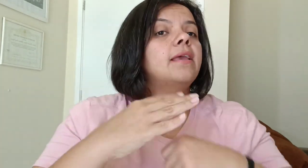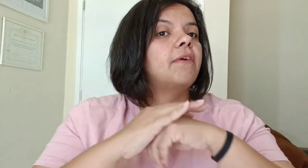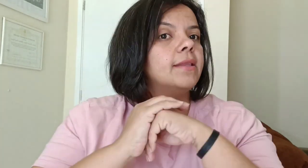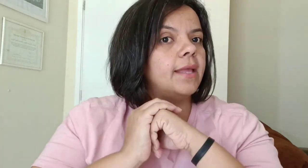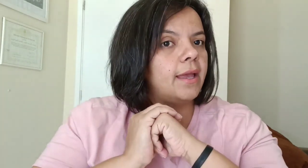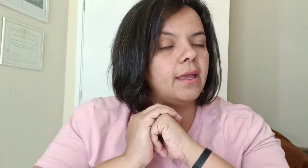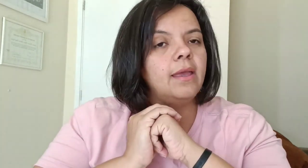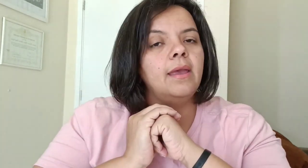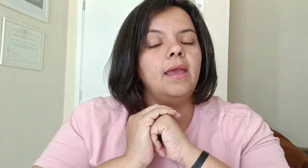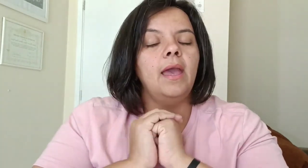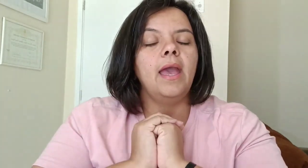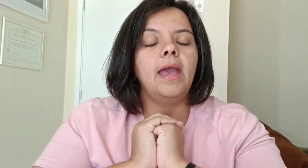vai ter